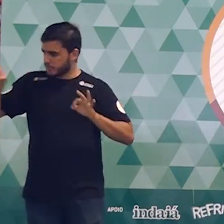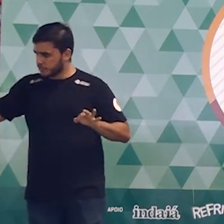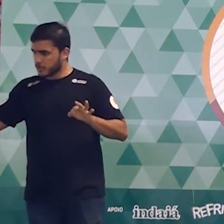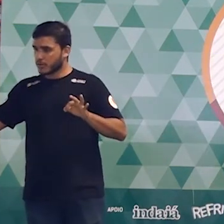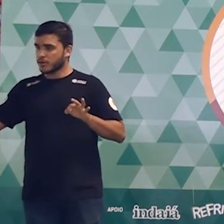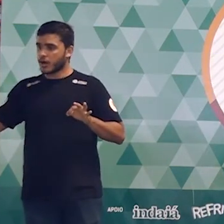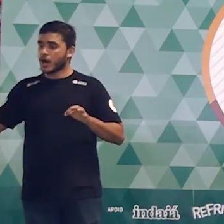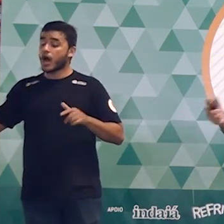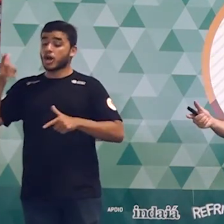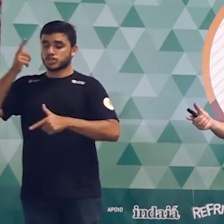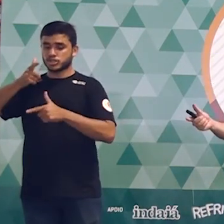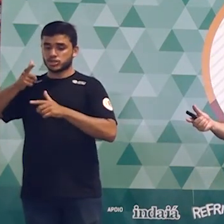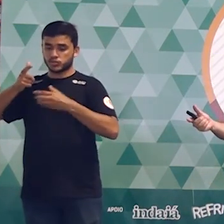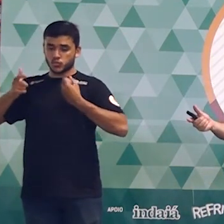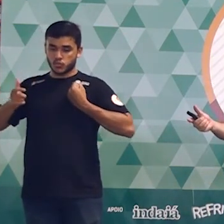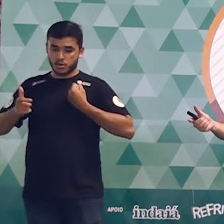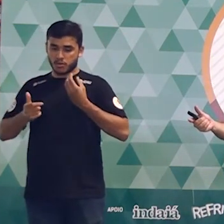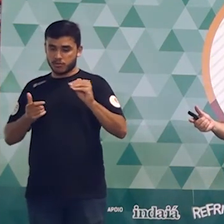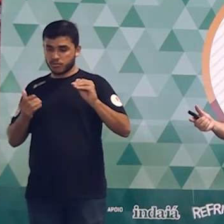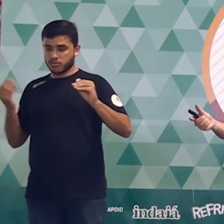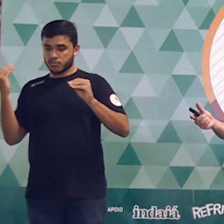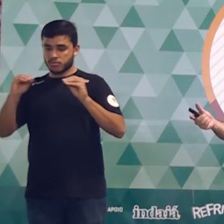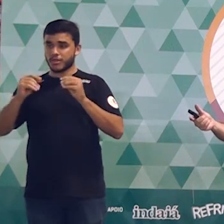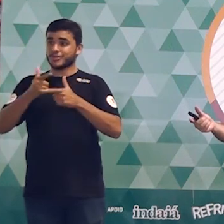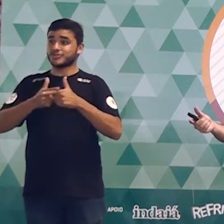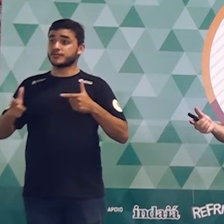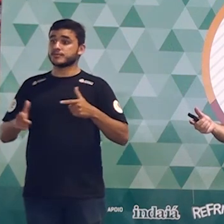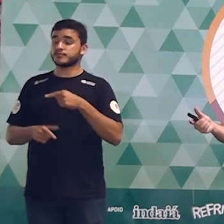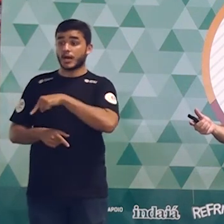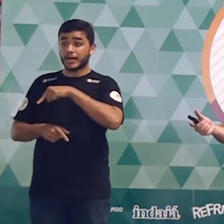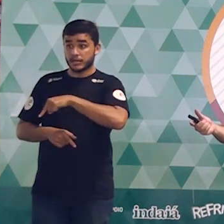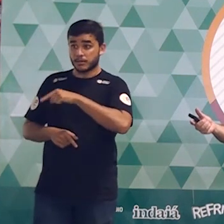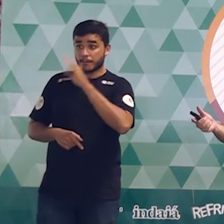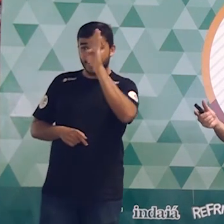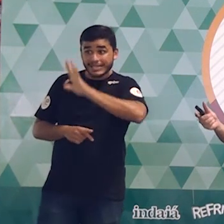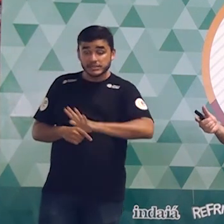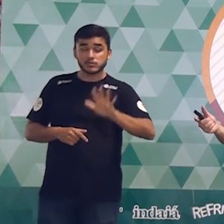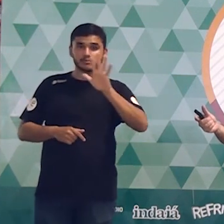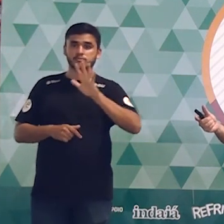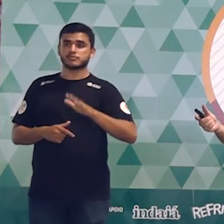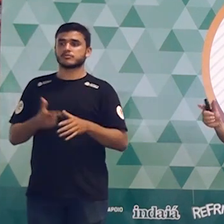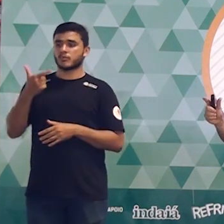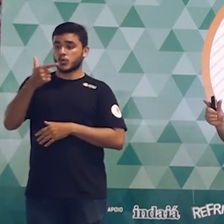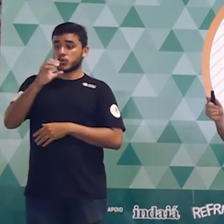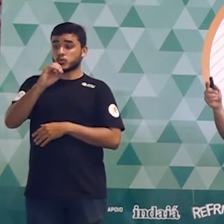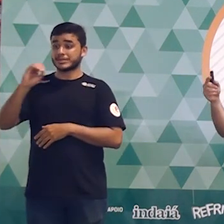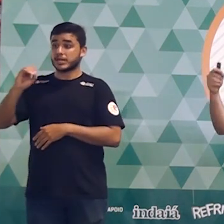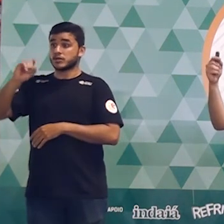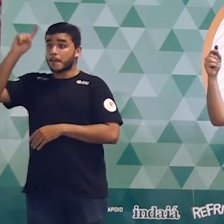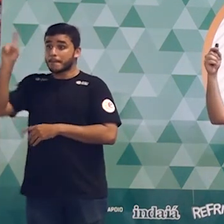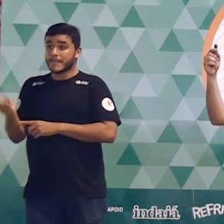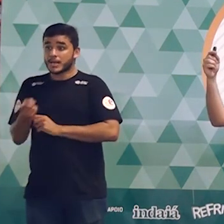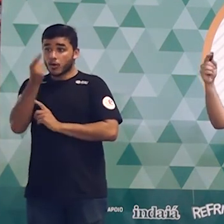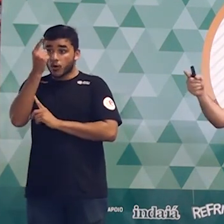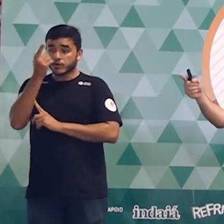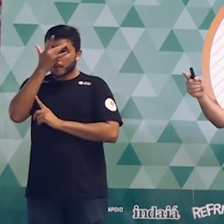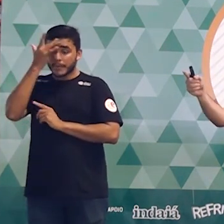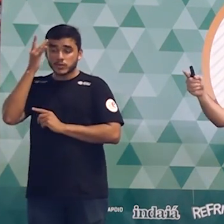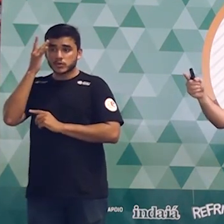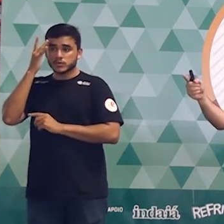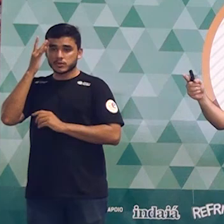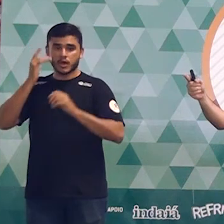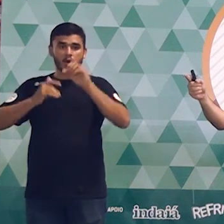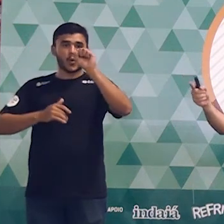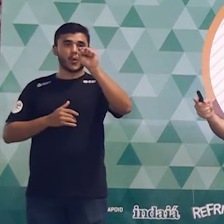Brasil, vamos arredondar 200 milhões de habitantes. Com 200 milhões, o Brasil ele vai dividir por